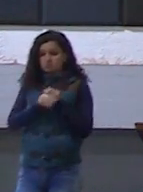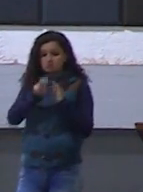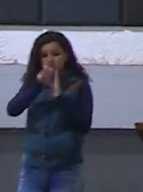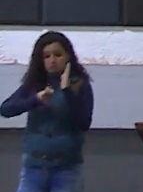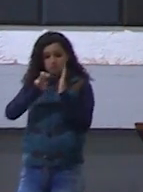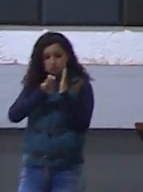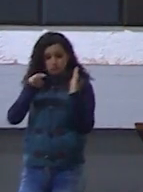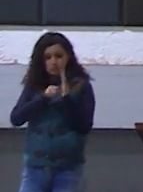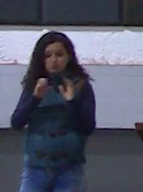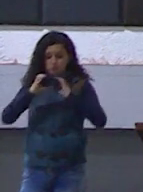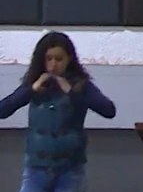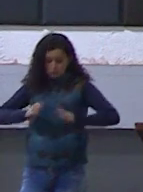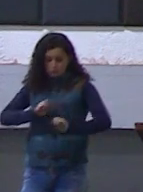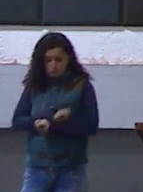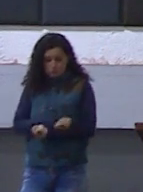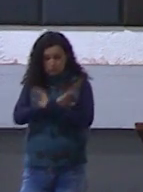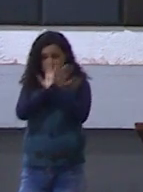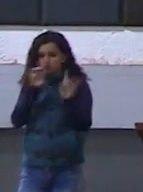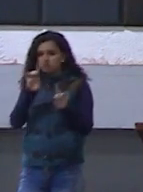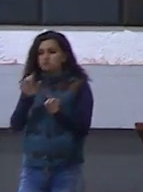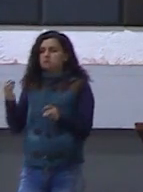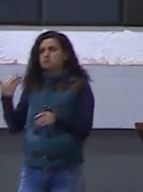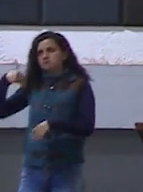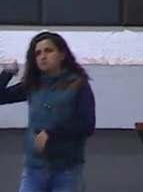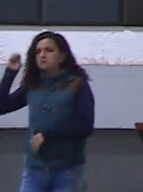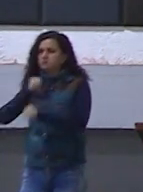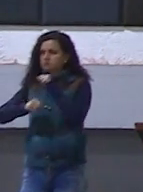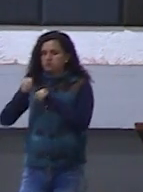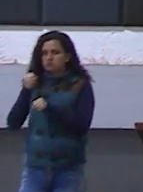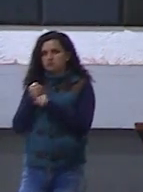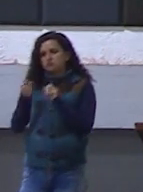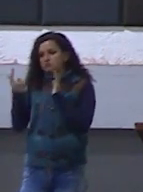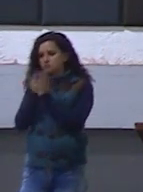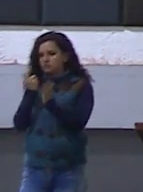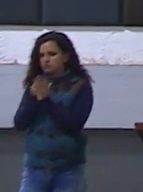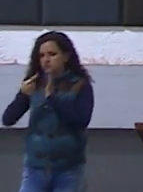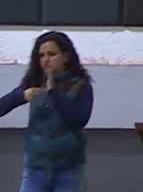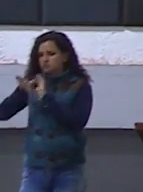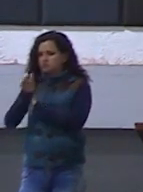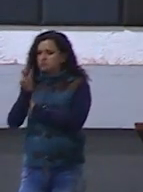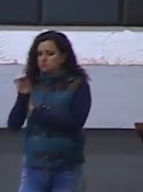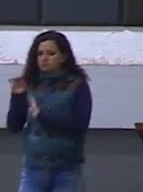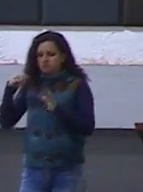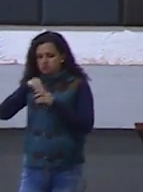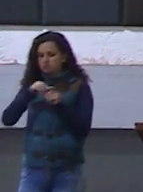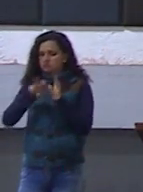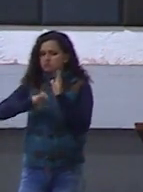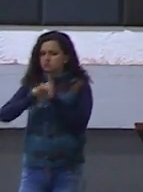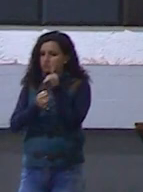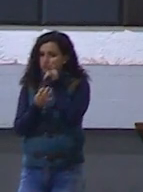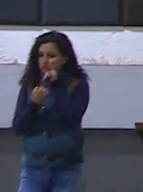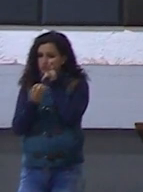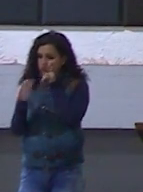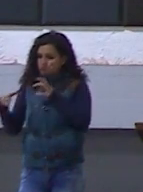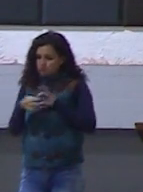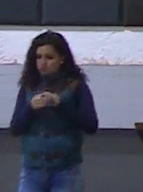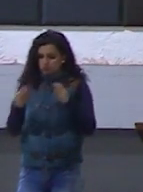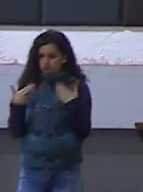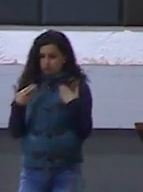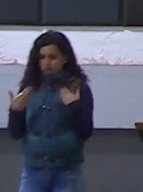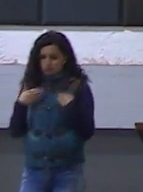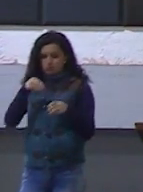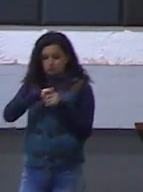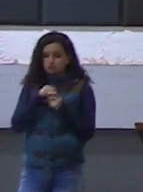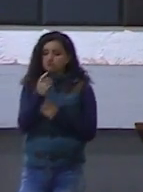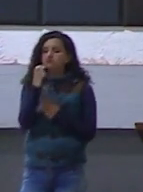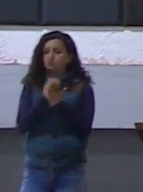sobre el cuerpo y homo grupo en un texto del 76 sobre la teoría pedagógica en la educación física tenía un capítulo